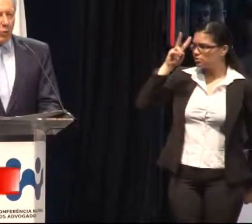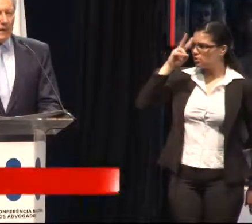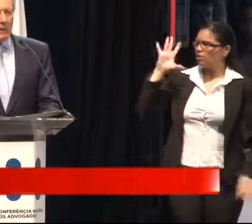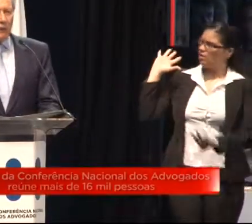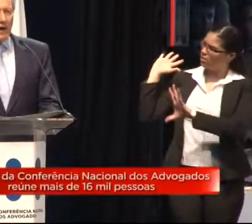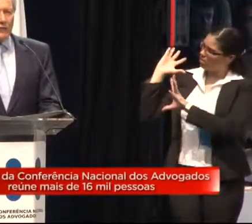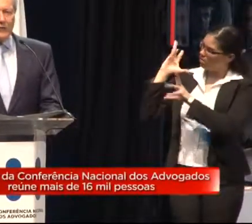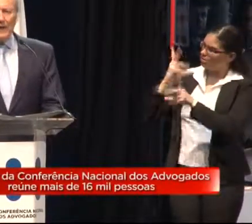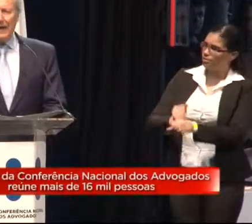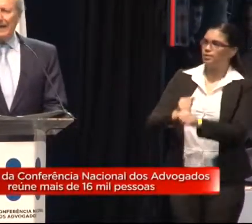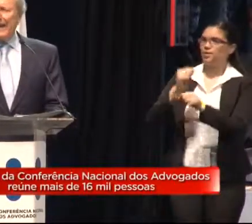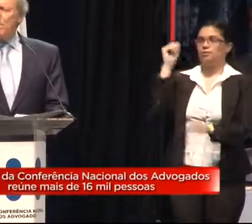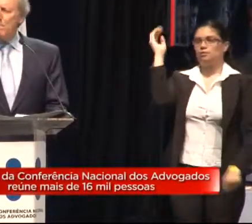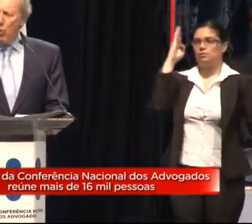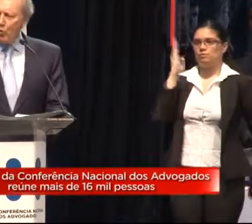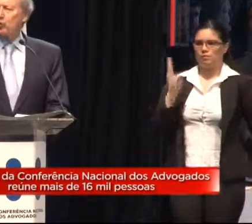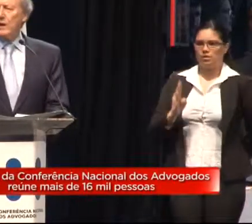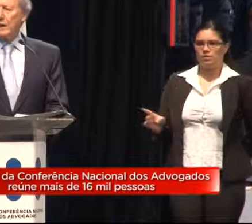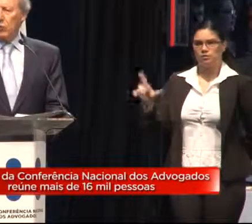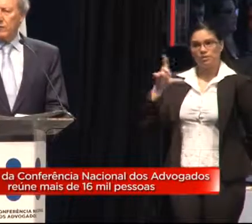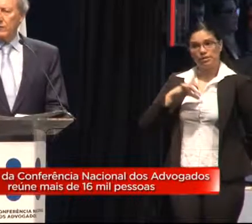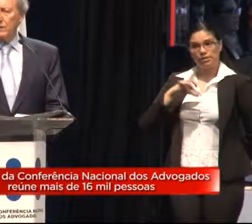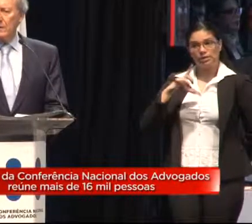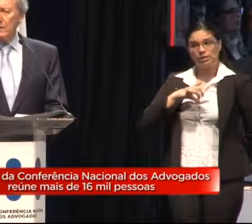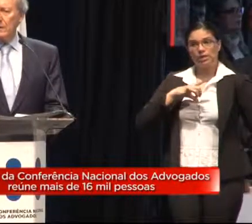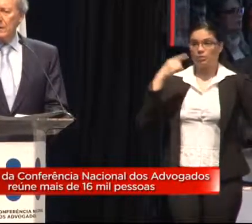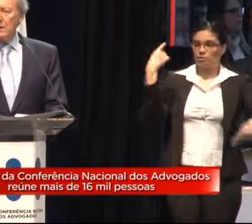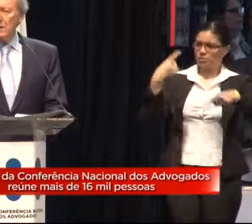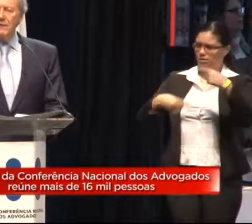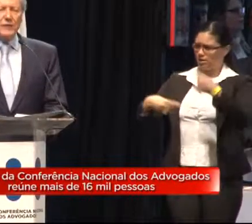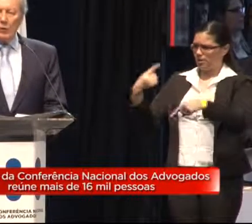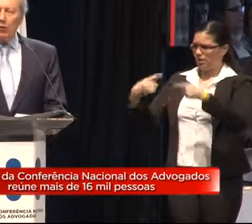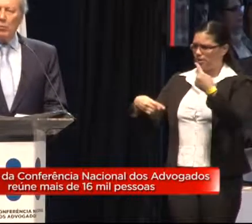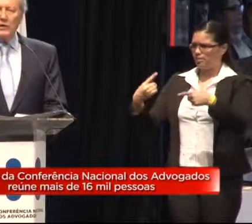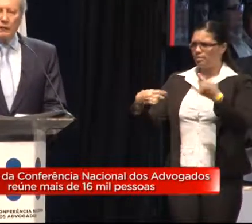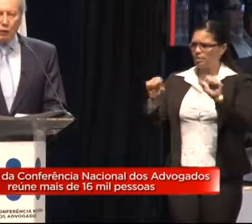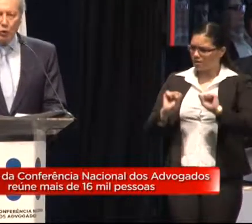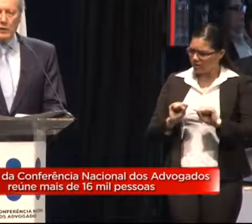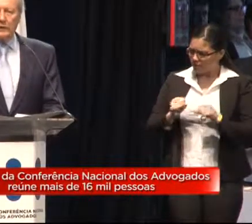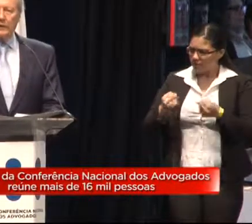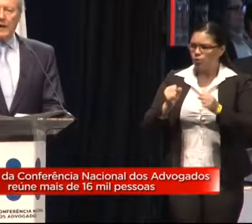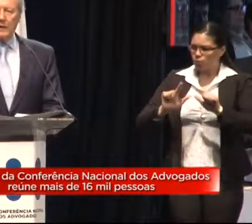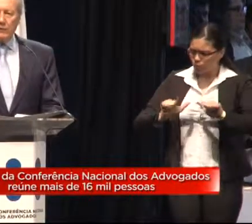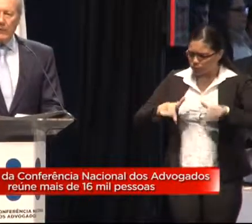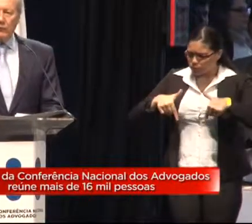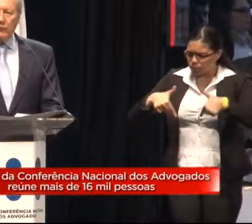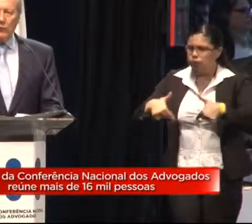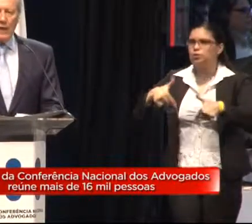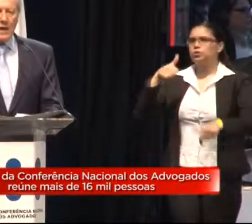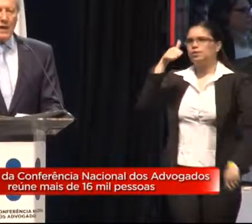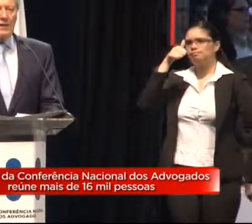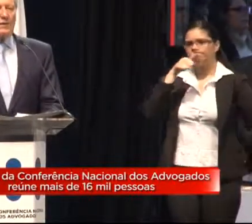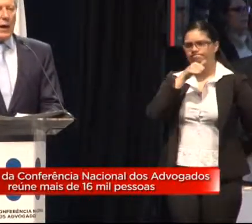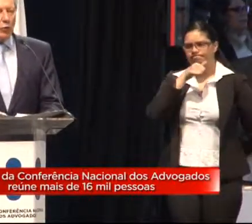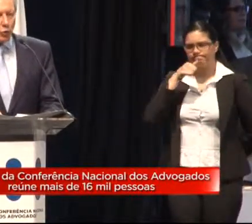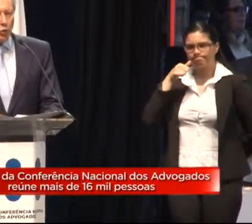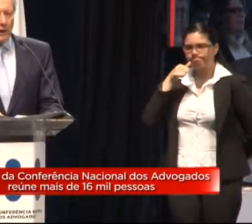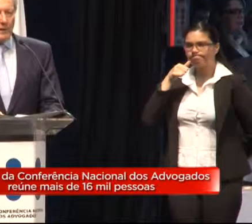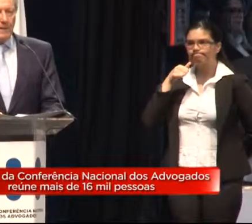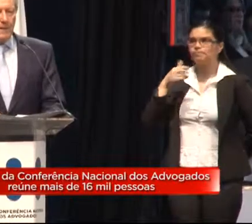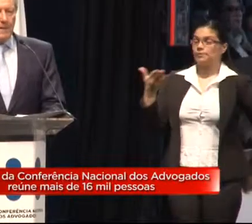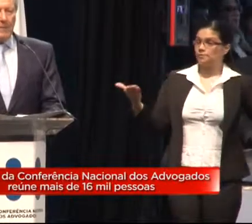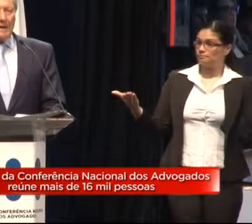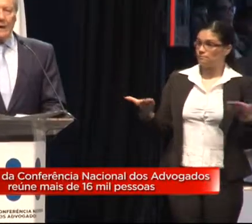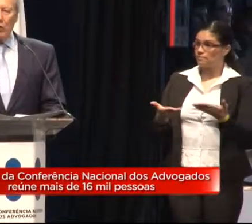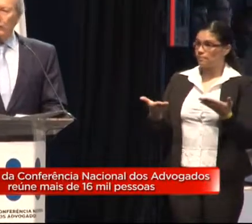que a alma da advocacia é muito generosa, enfrentou muitas lutas e sacrifícios e está à